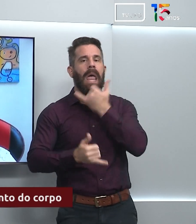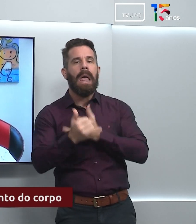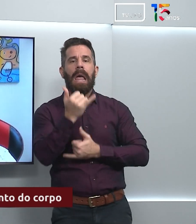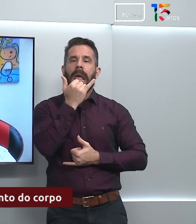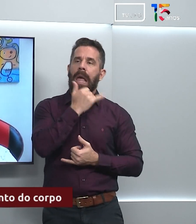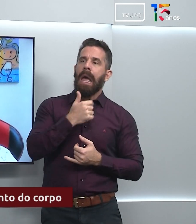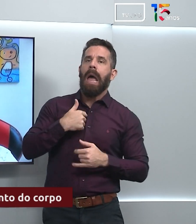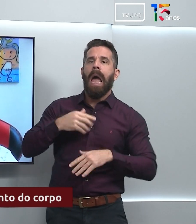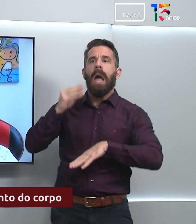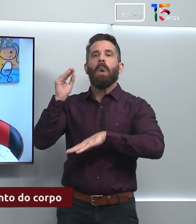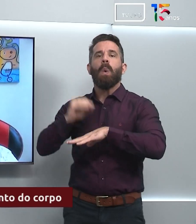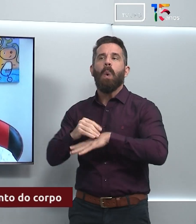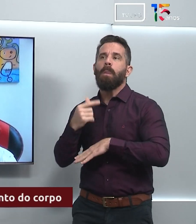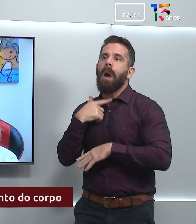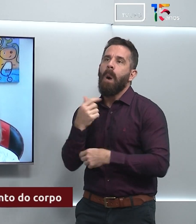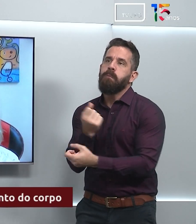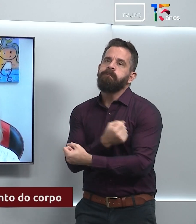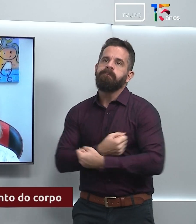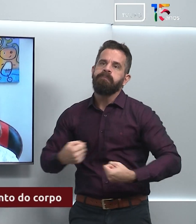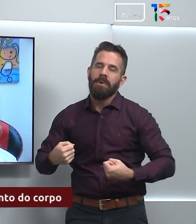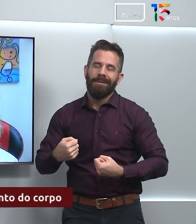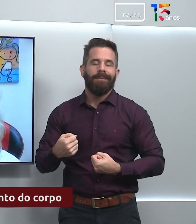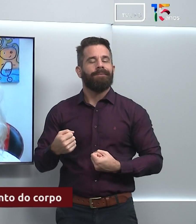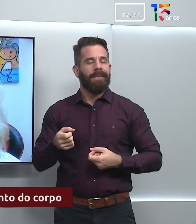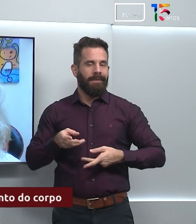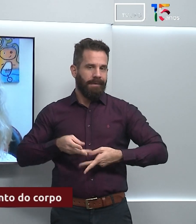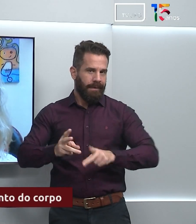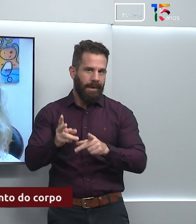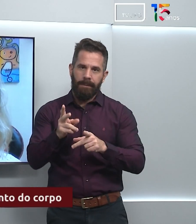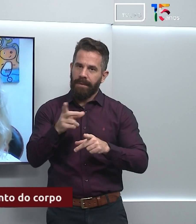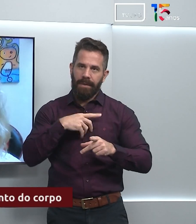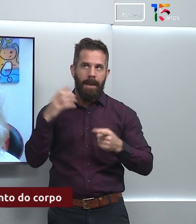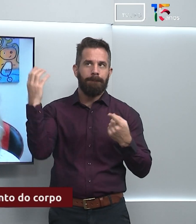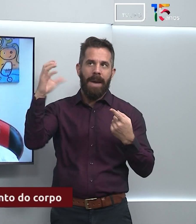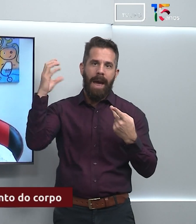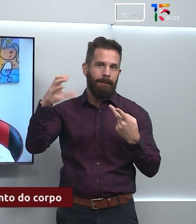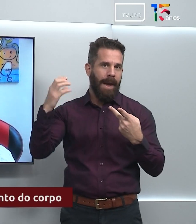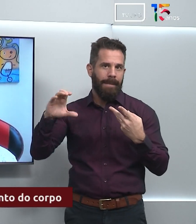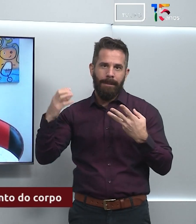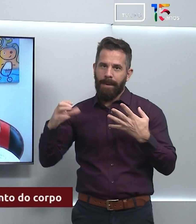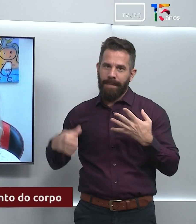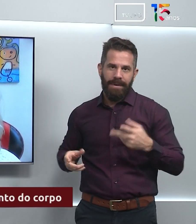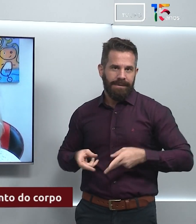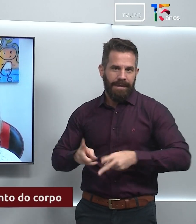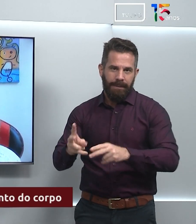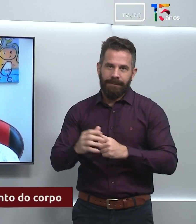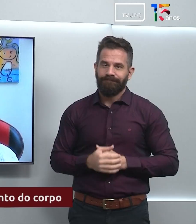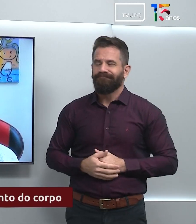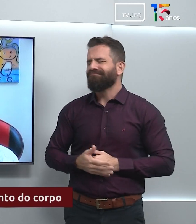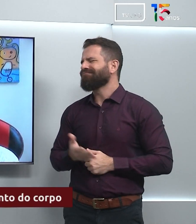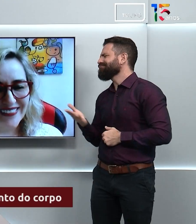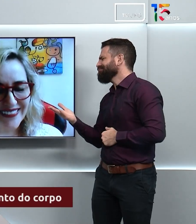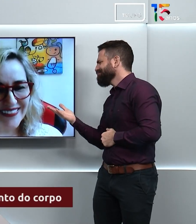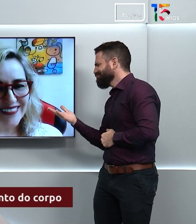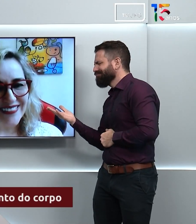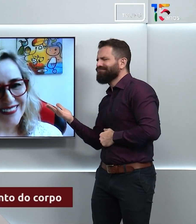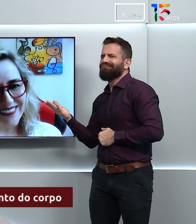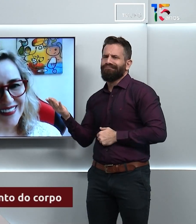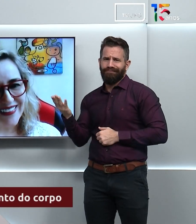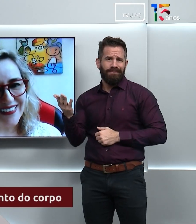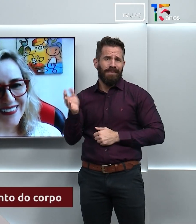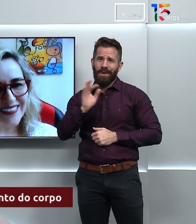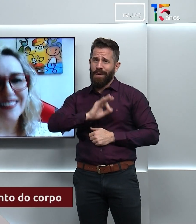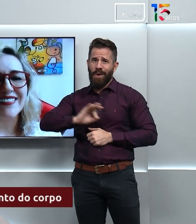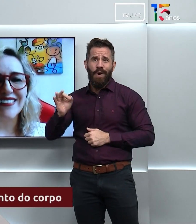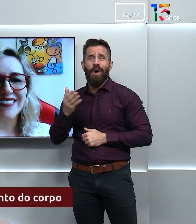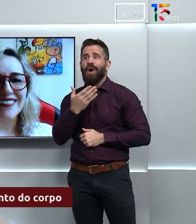que me engorda. Doutora... Aí, é os memes, né? A tireoide tá dando Coca-Cola desse tamanho. Doutora, infelizmente nosso tempo está chegando ao fim. Muito bom